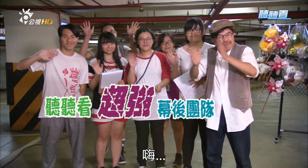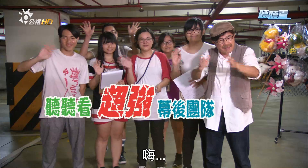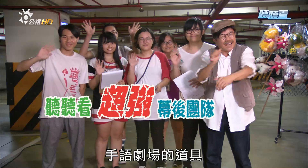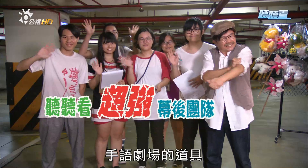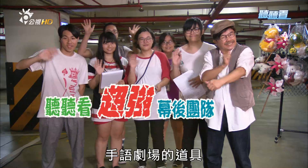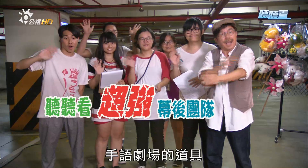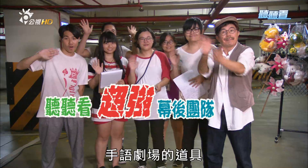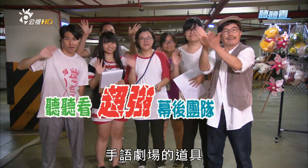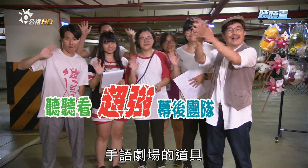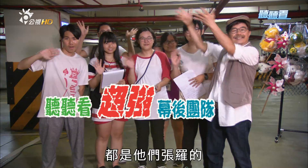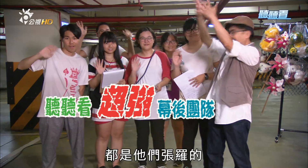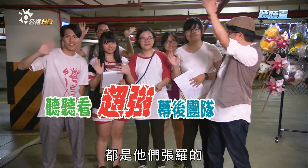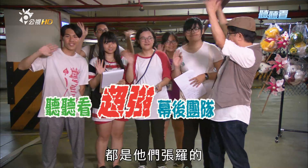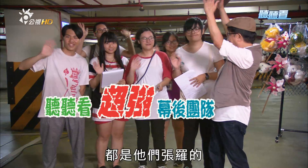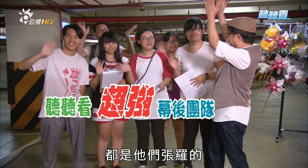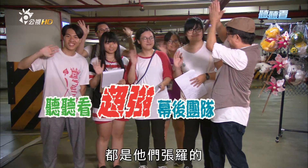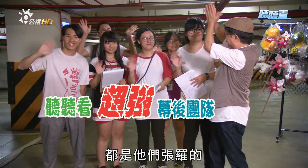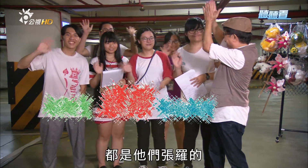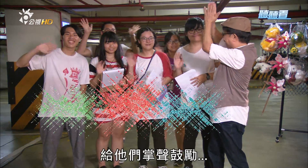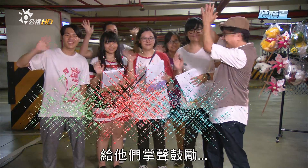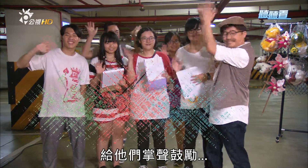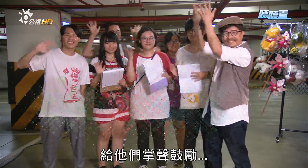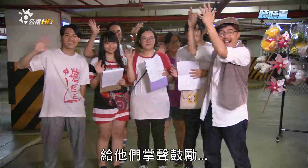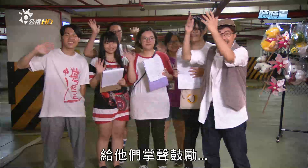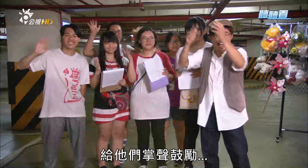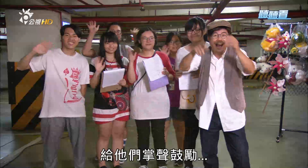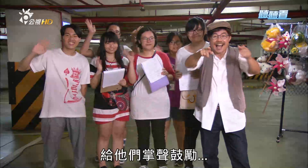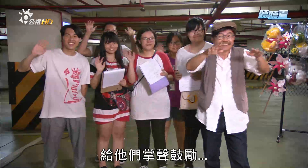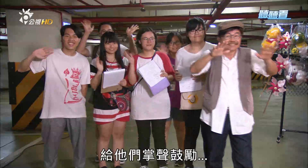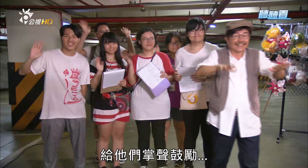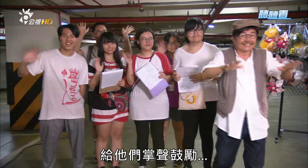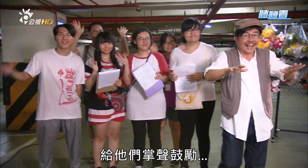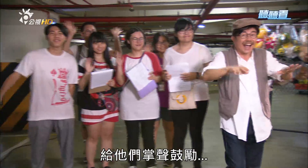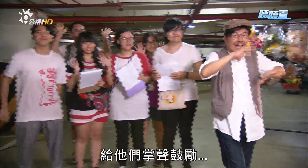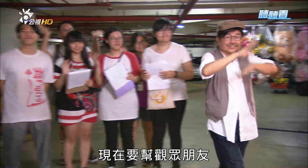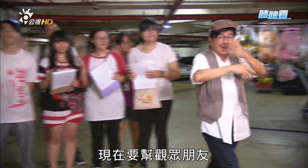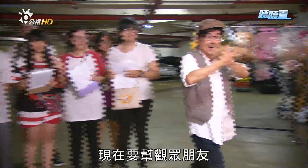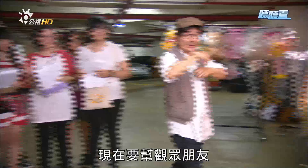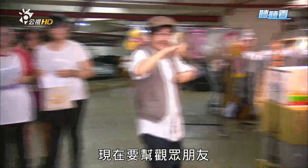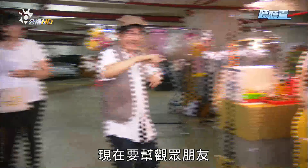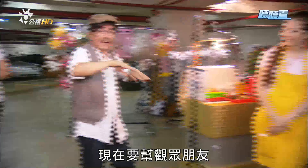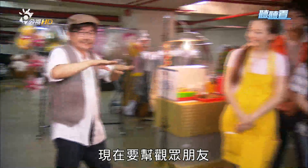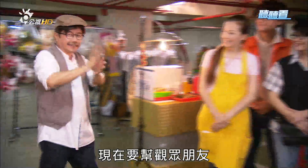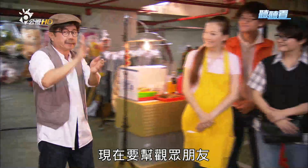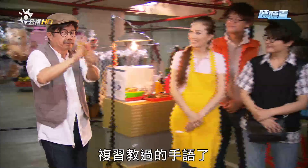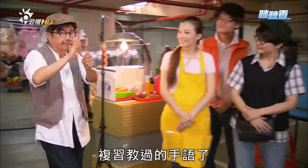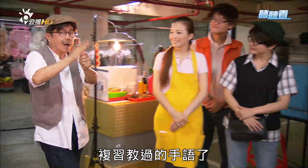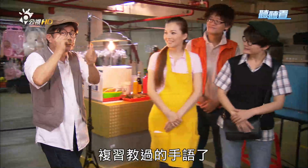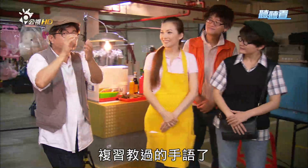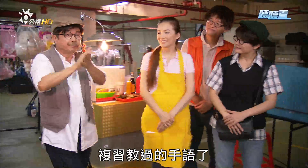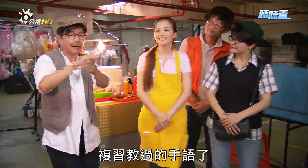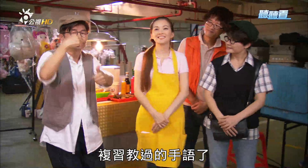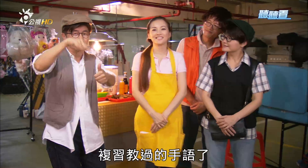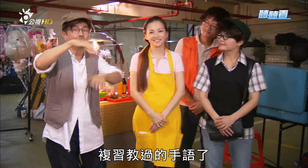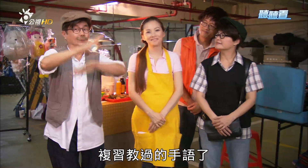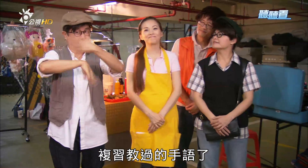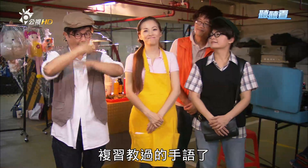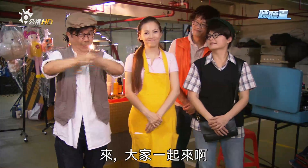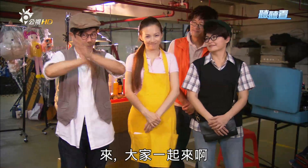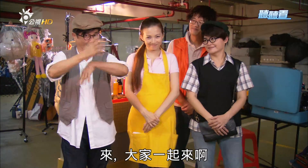手语剧场的道具、都是他们张罗的，各位助理啊，现在呢要帮观众朋友复习教过的手语了，来，大家一